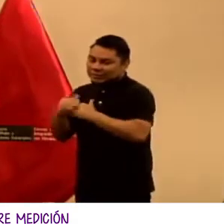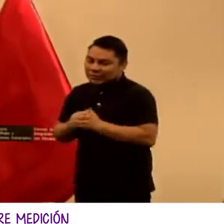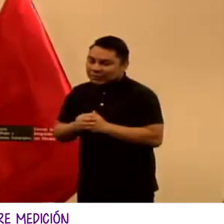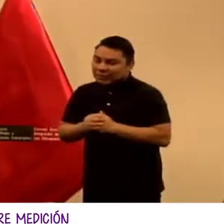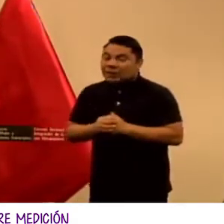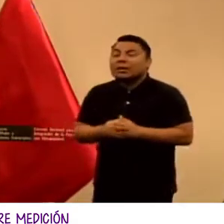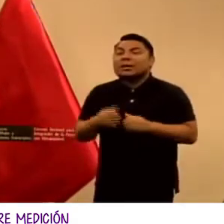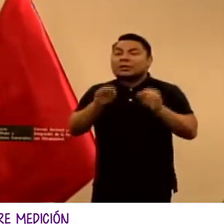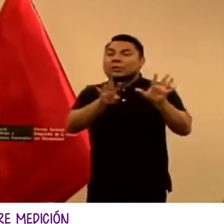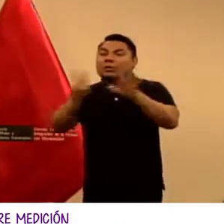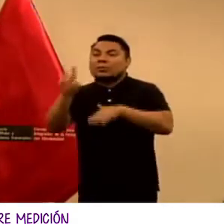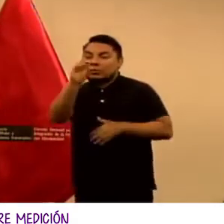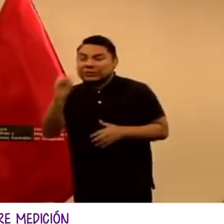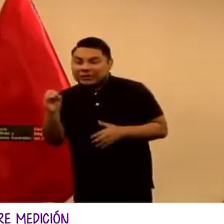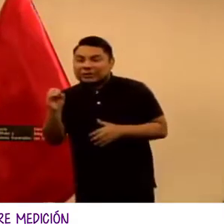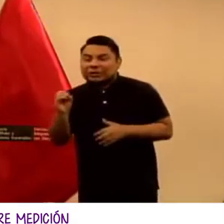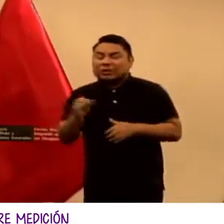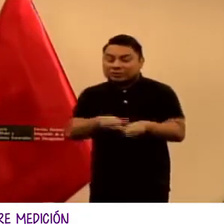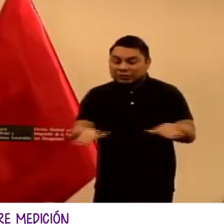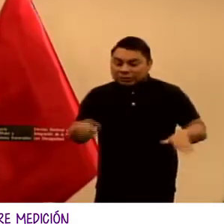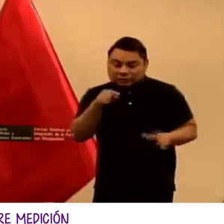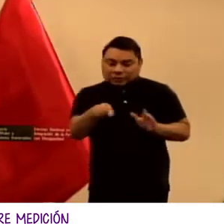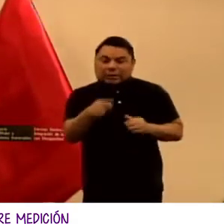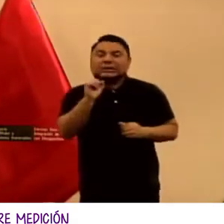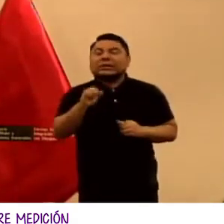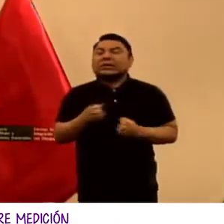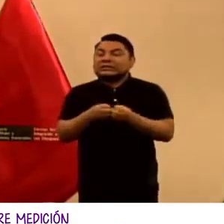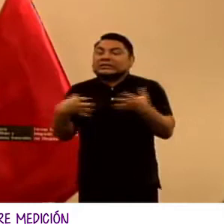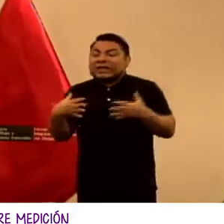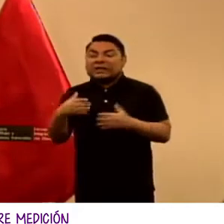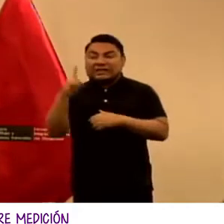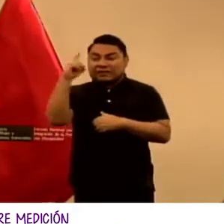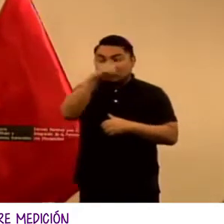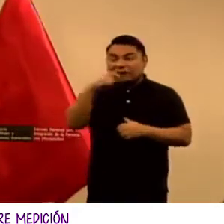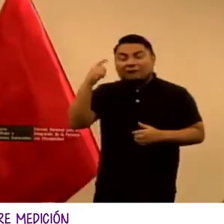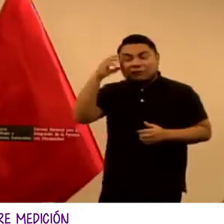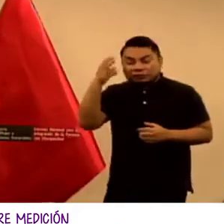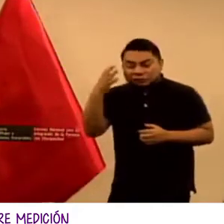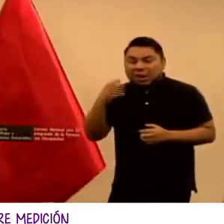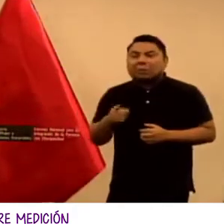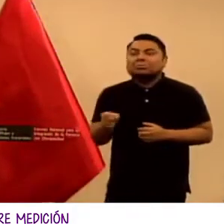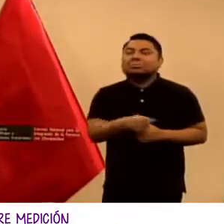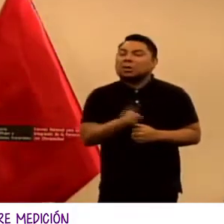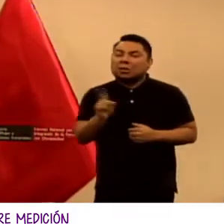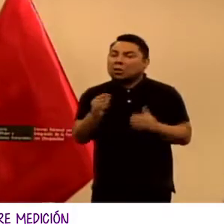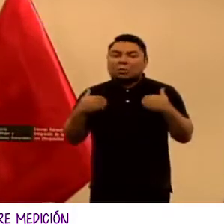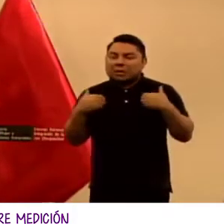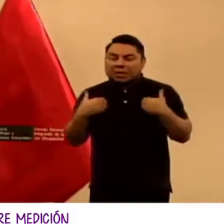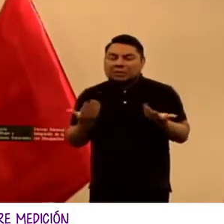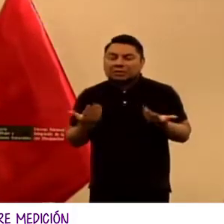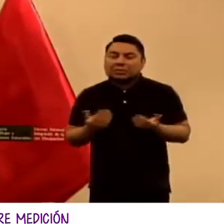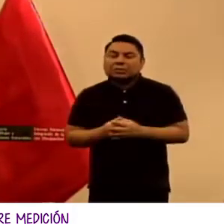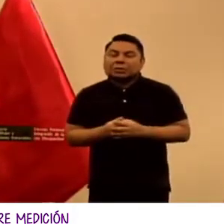Y el 99% de los niños a los que se identificó como sin dificultades funcionales no tuvieron ninguna, o sea,